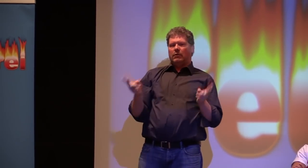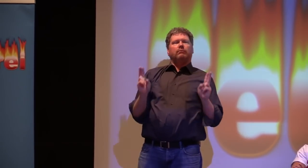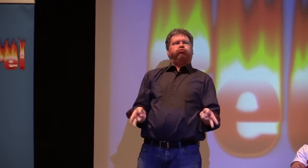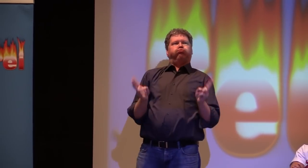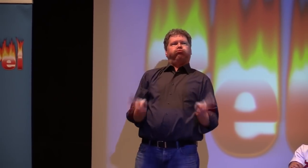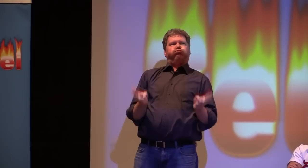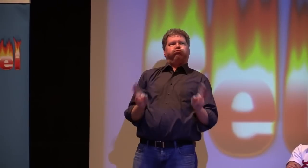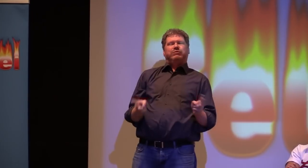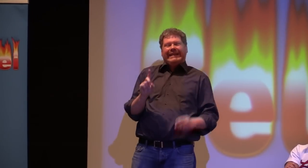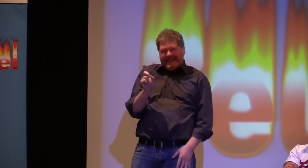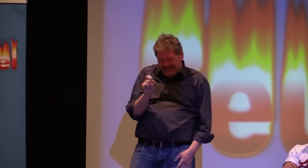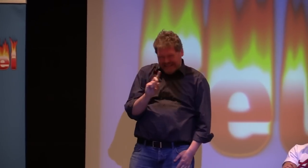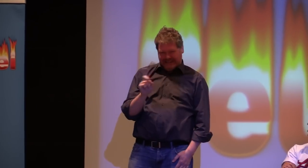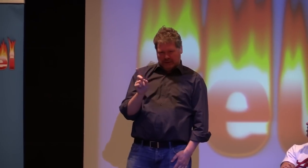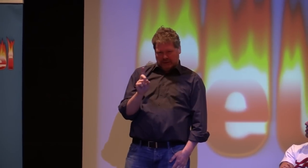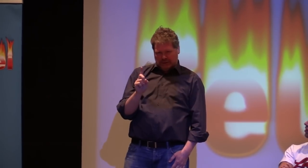auch Wissen vermitteln konntest.